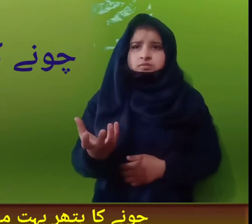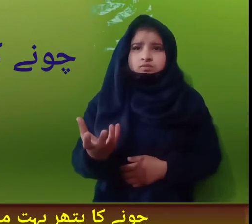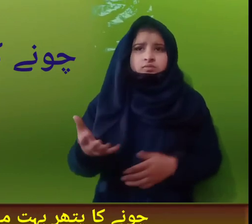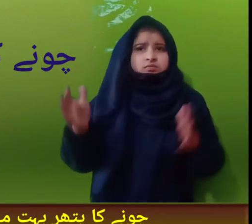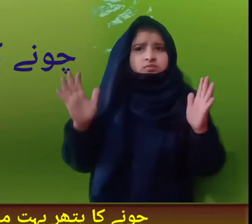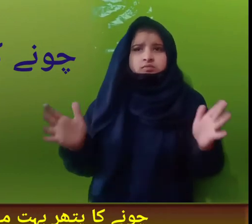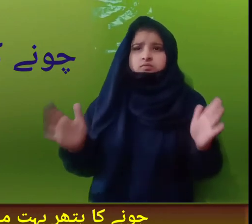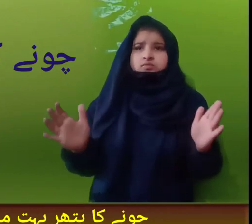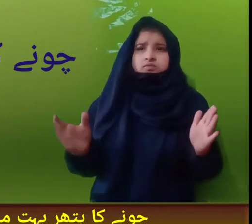बहुत